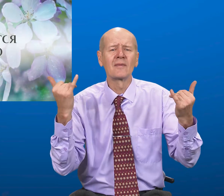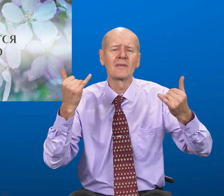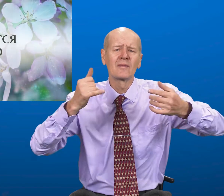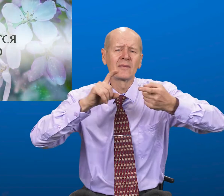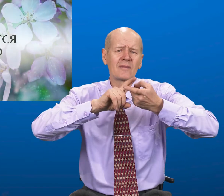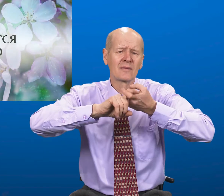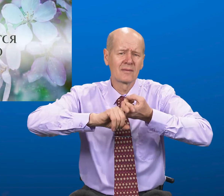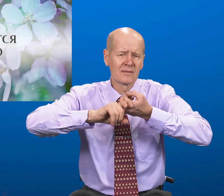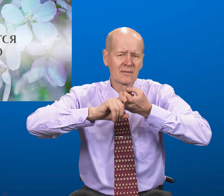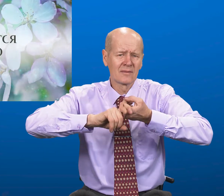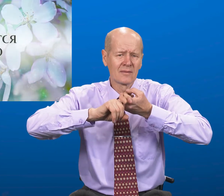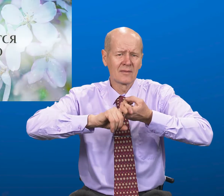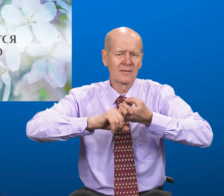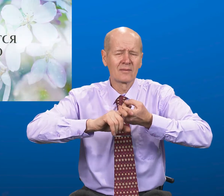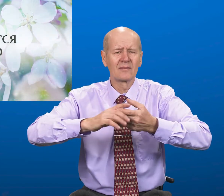И